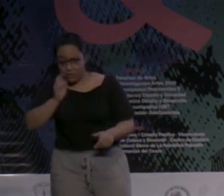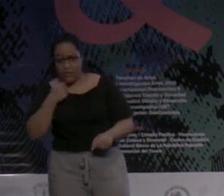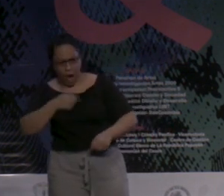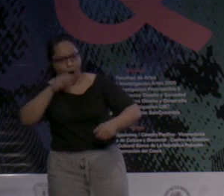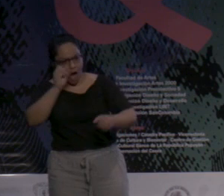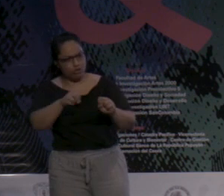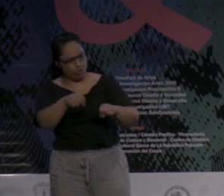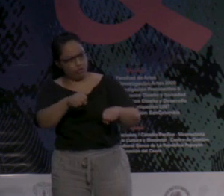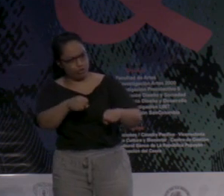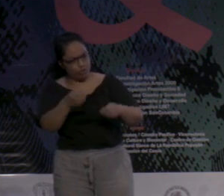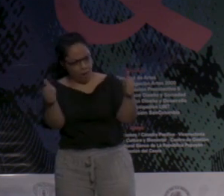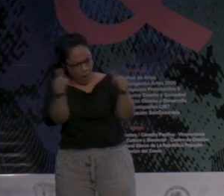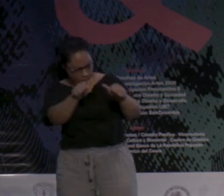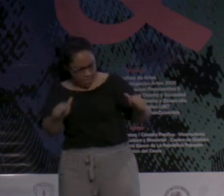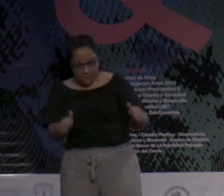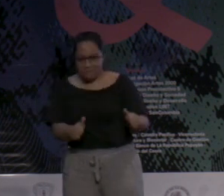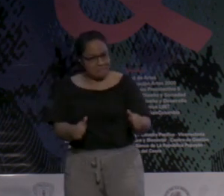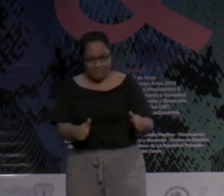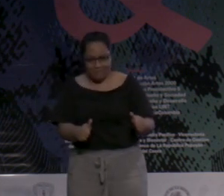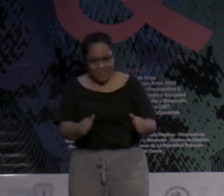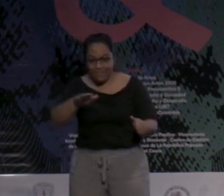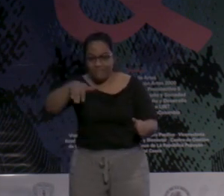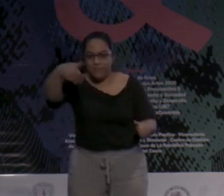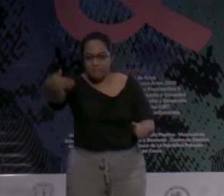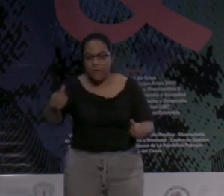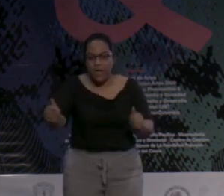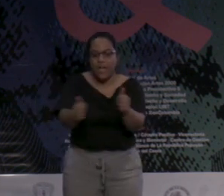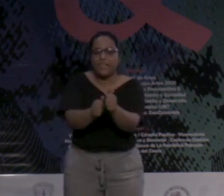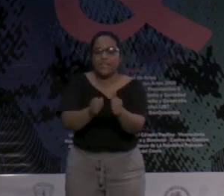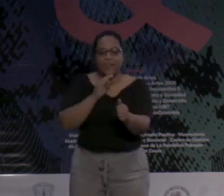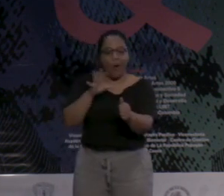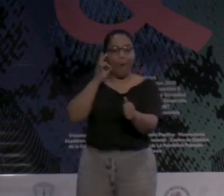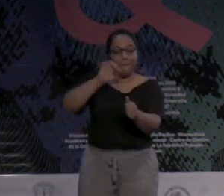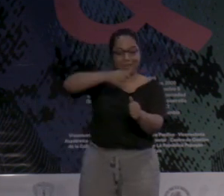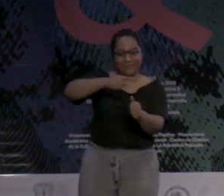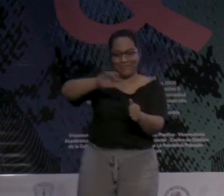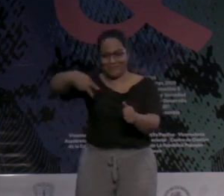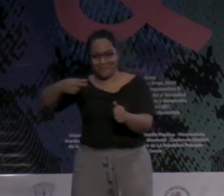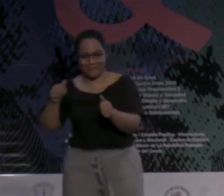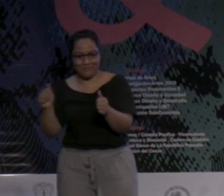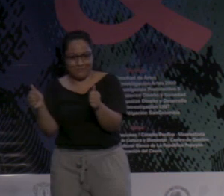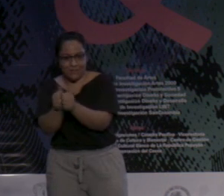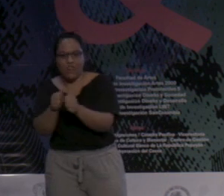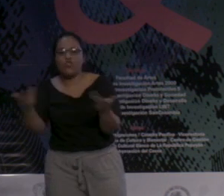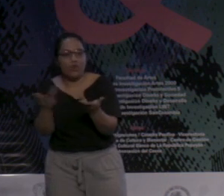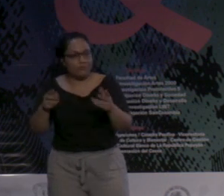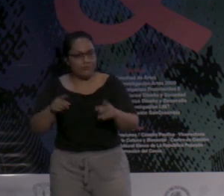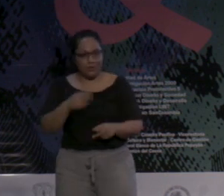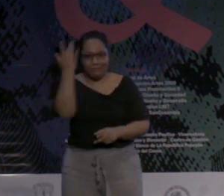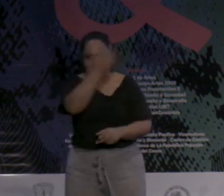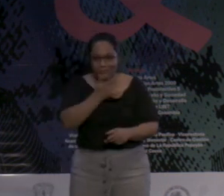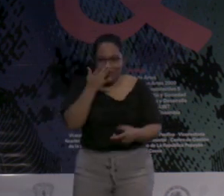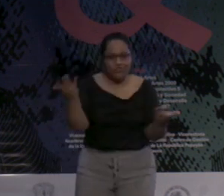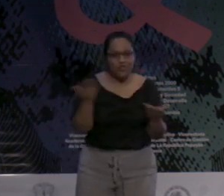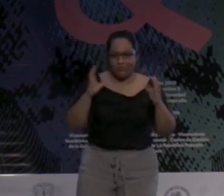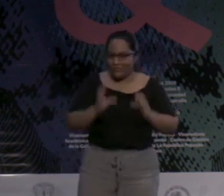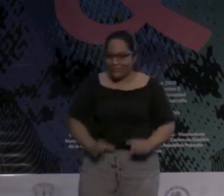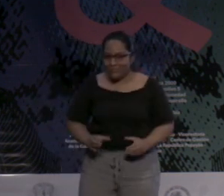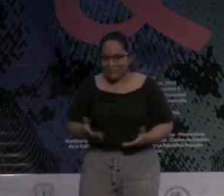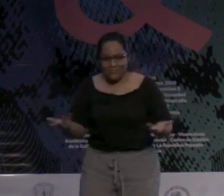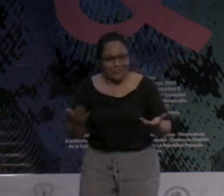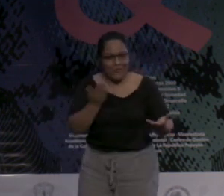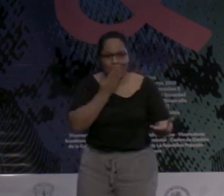se parece, el cuerpo de mujer fue hecho después para acompañar el de Adán. Pero ¿dónde está el cuerpo negro? ¿Dónde está el cuerpo indio? ¿Dónde está el